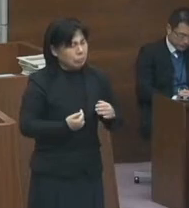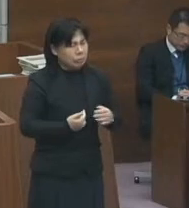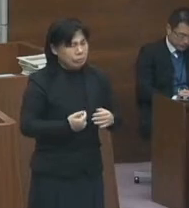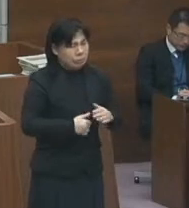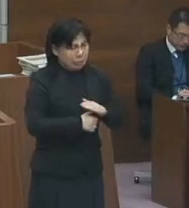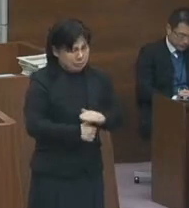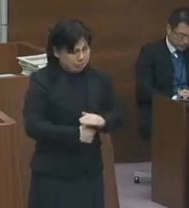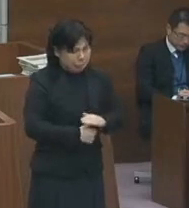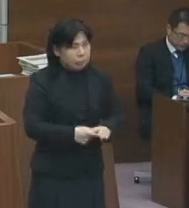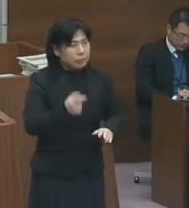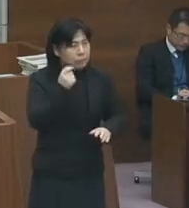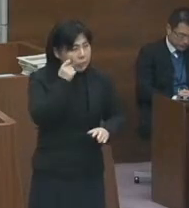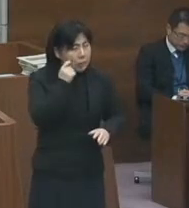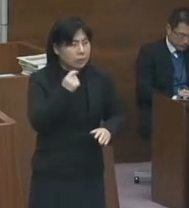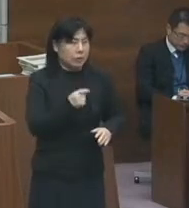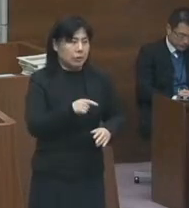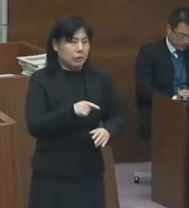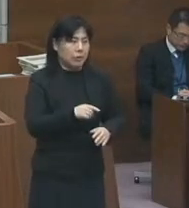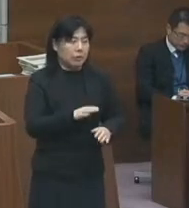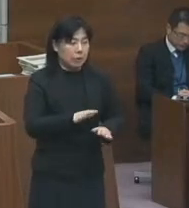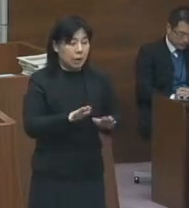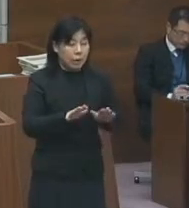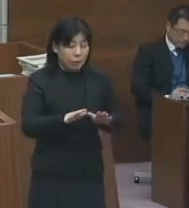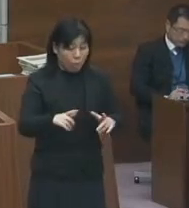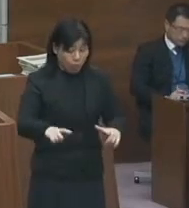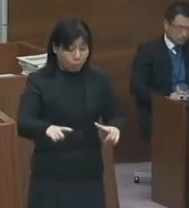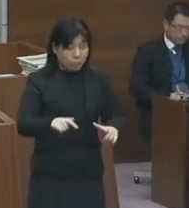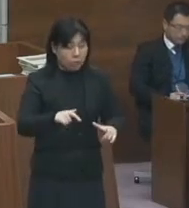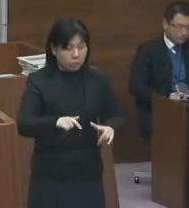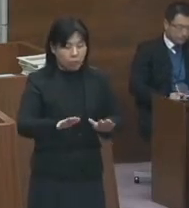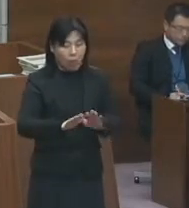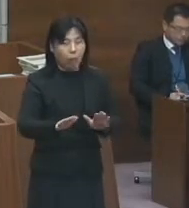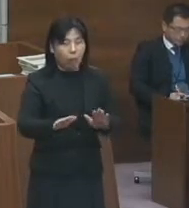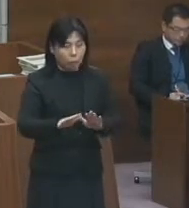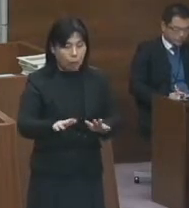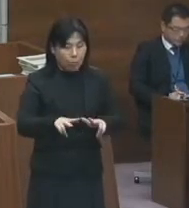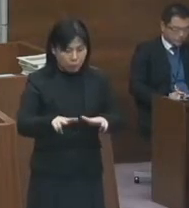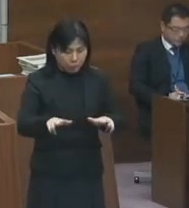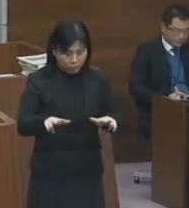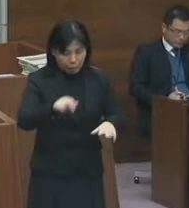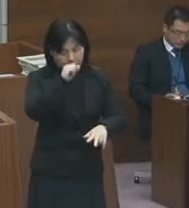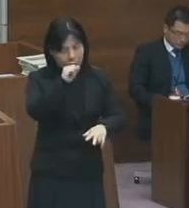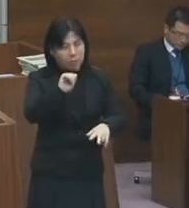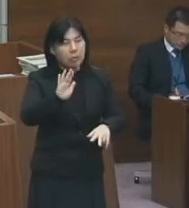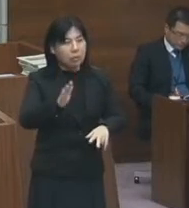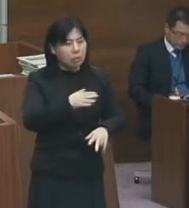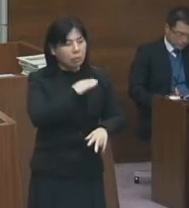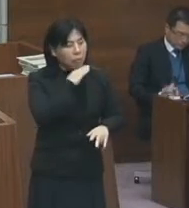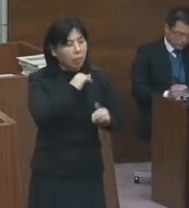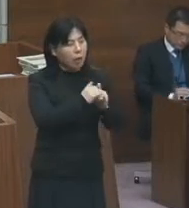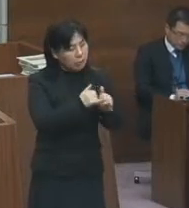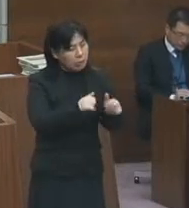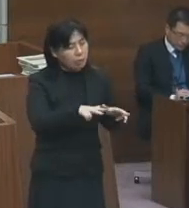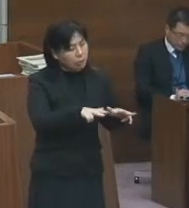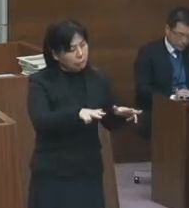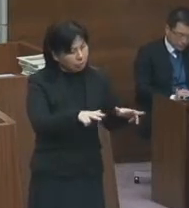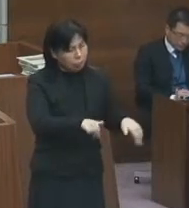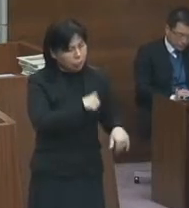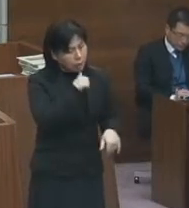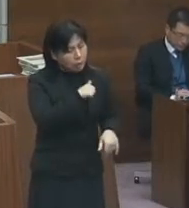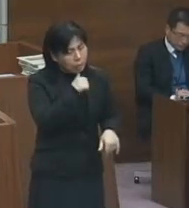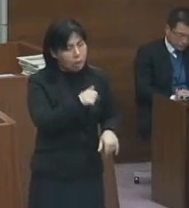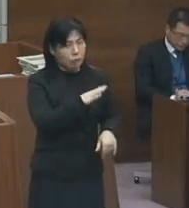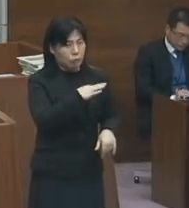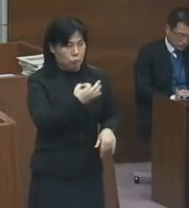の子育て支援を評価しつつも、高齢者施策の不足を指摘する声が多々ありました。いずれに